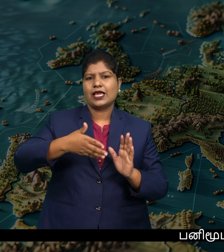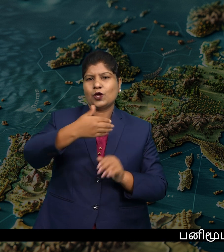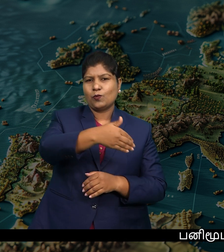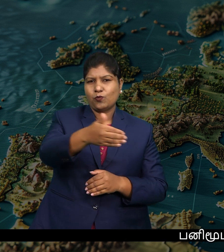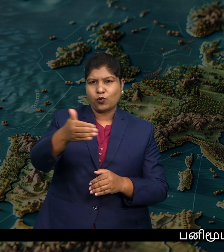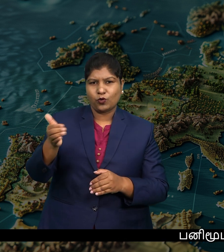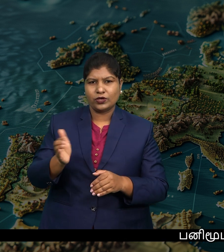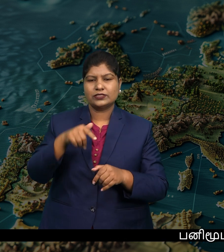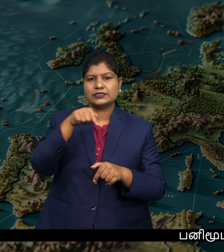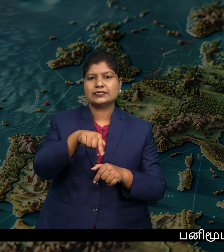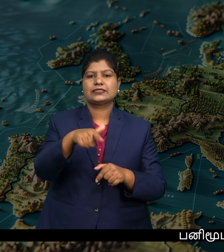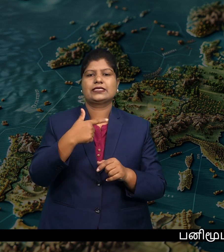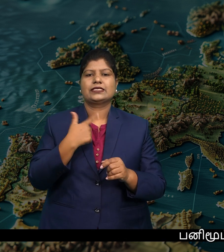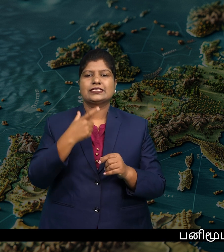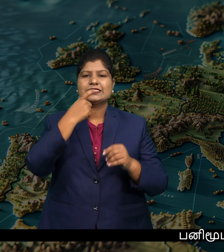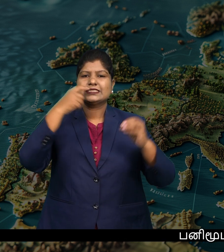பனிமூட்டமானவை.